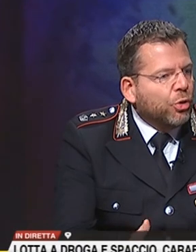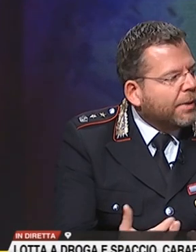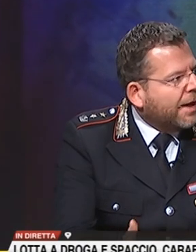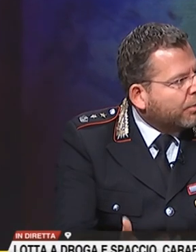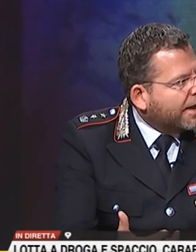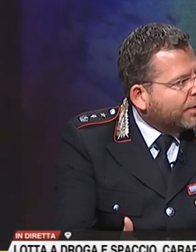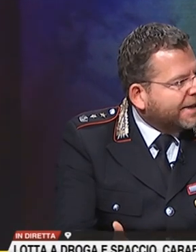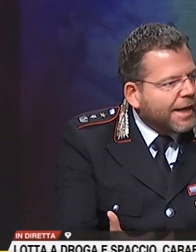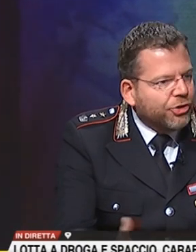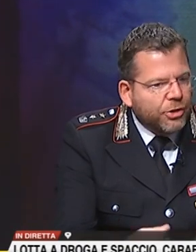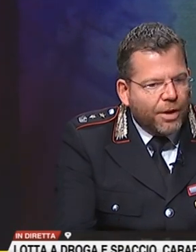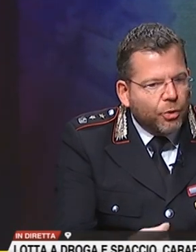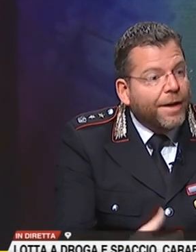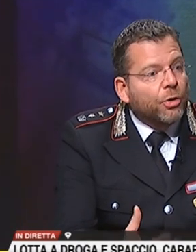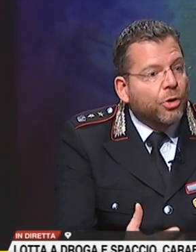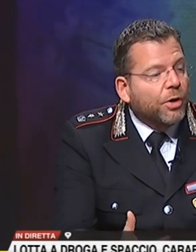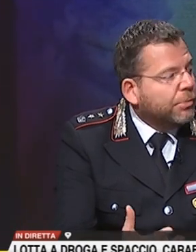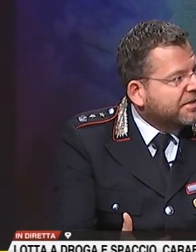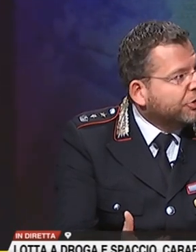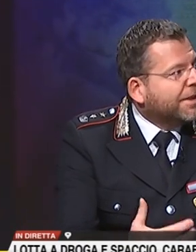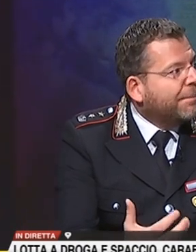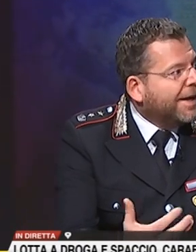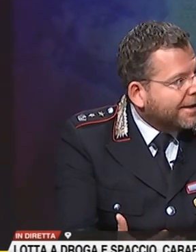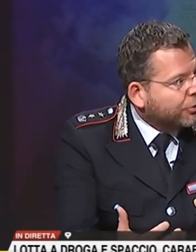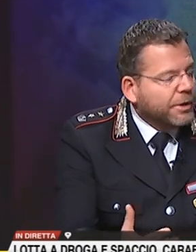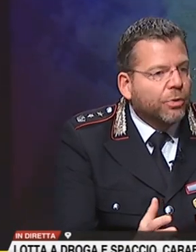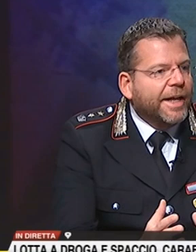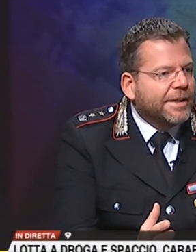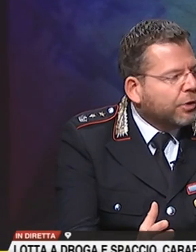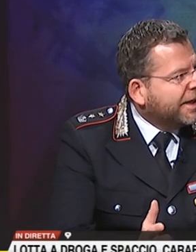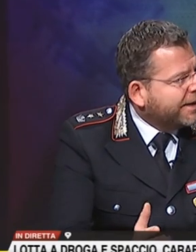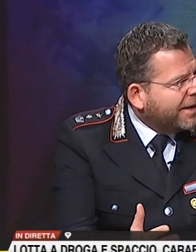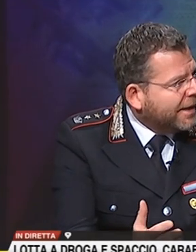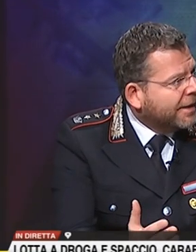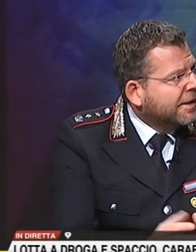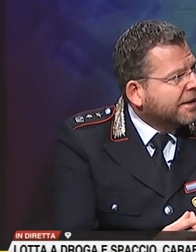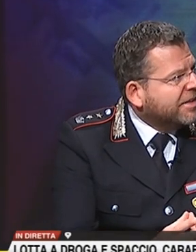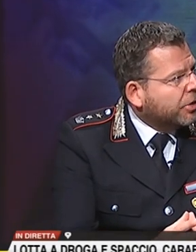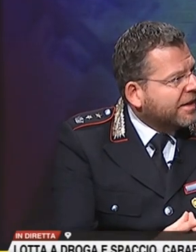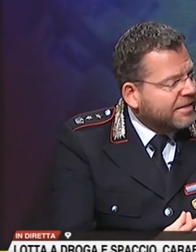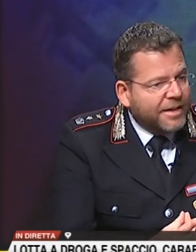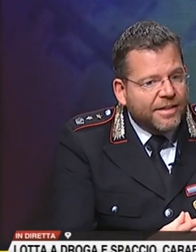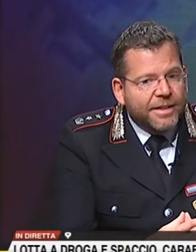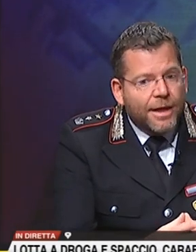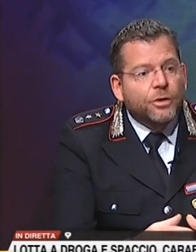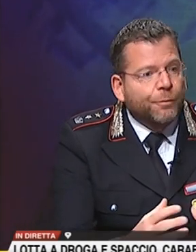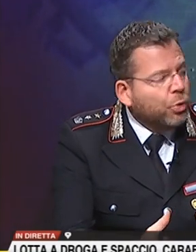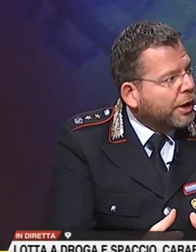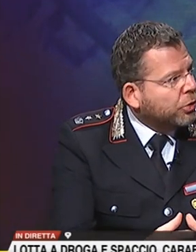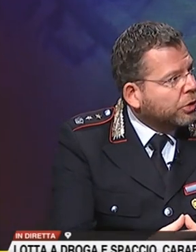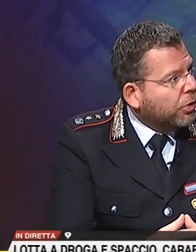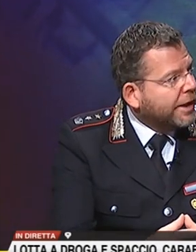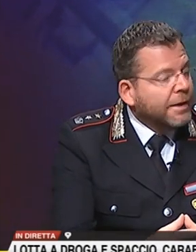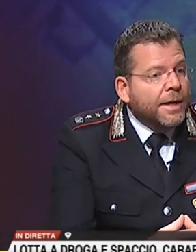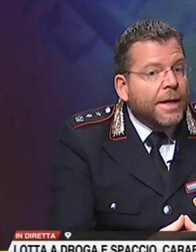abbiamo ancora una traccia, diciamo, non vengono ancora, come si dice, tabellate, quindi non rientrano nelle tabelle del Ministero della Sanità, sfuggono